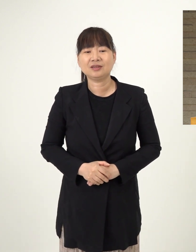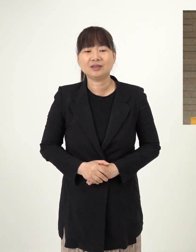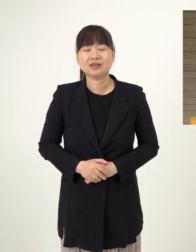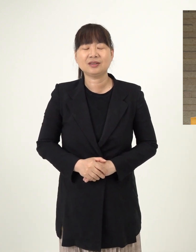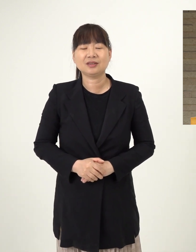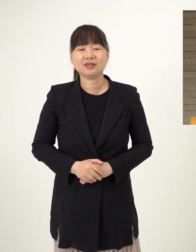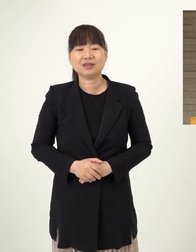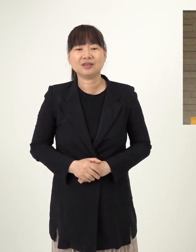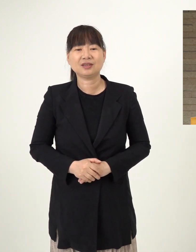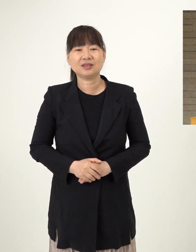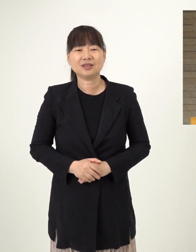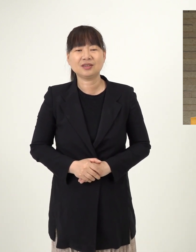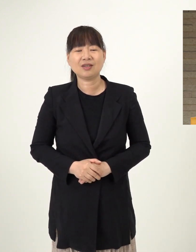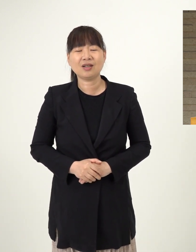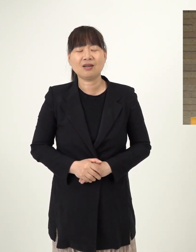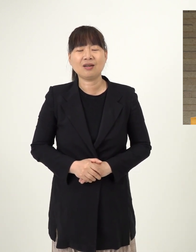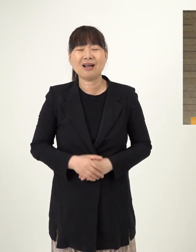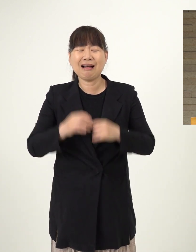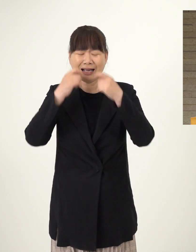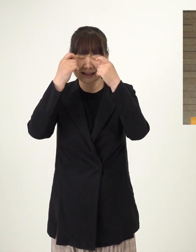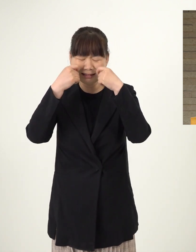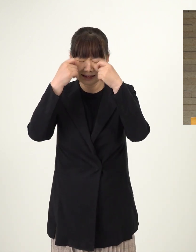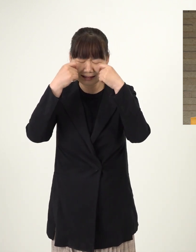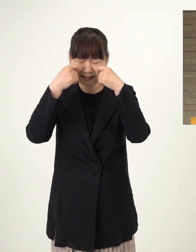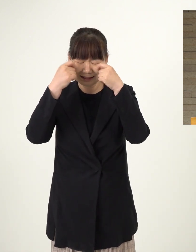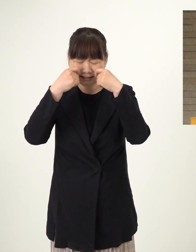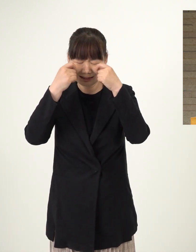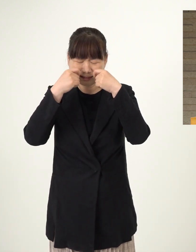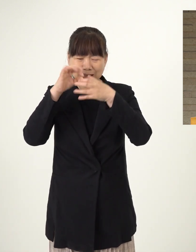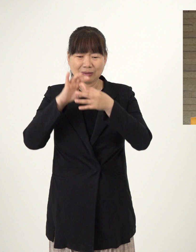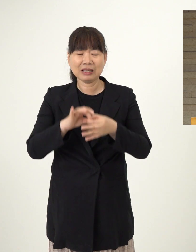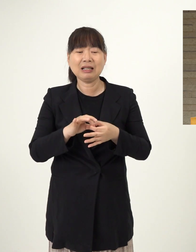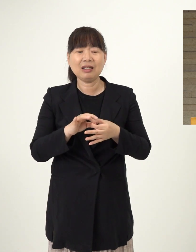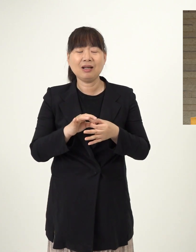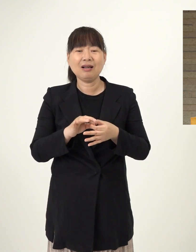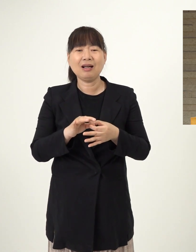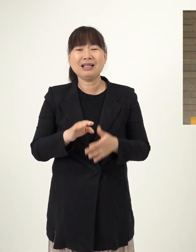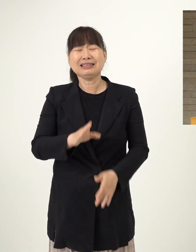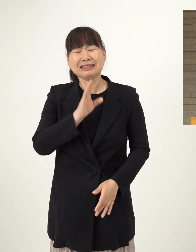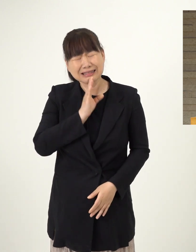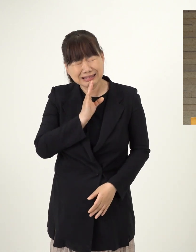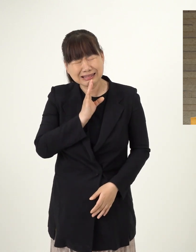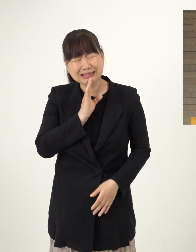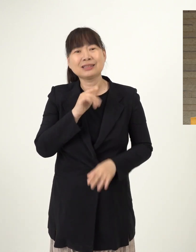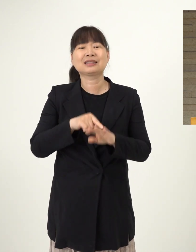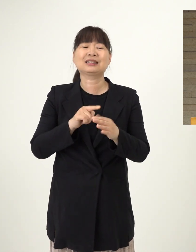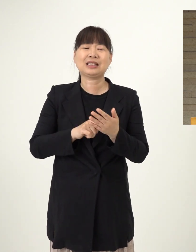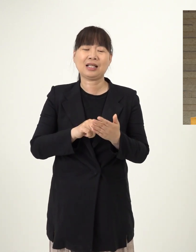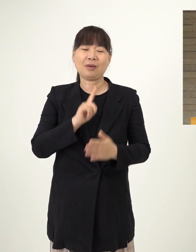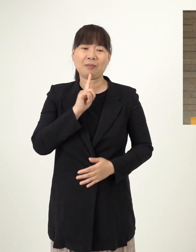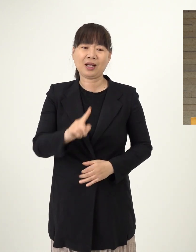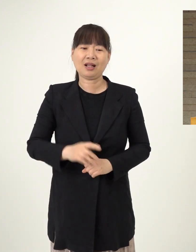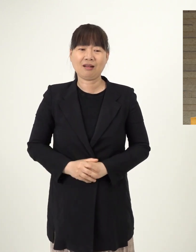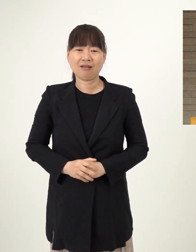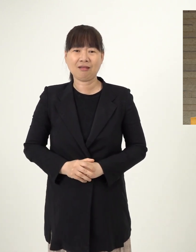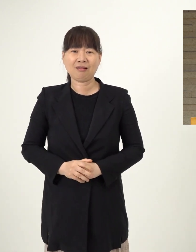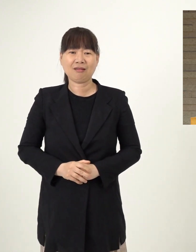어떤 사람은 막 눈물까지 뚝뚝 그런거리면서 진심이란 말이에요. 그래.